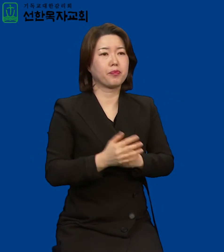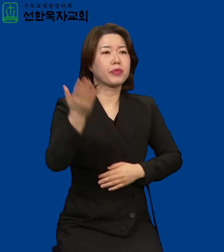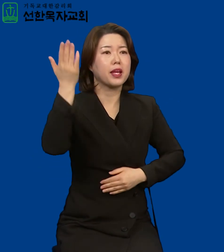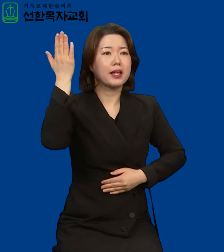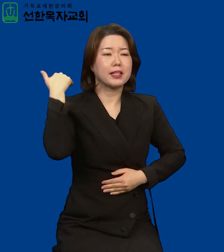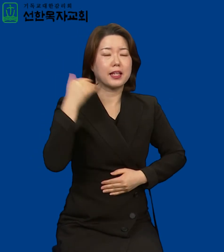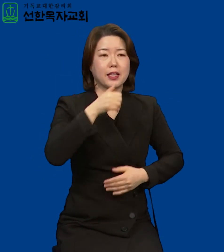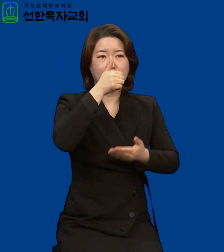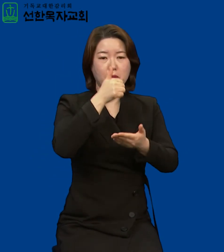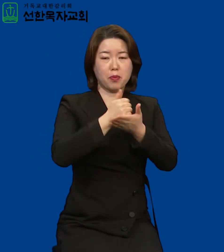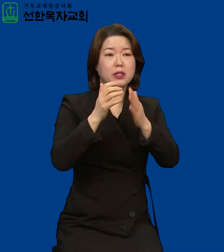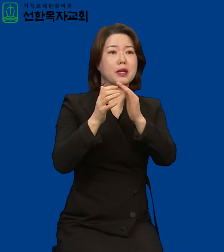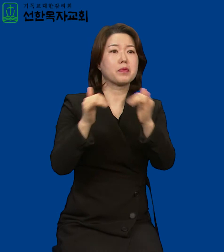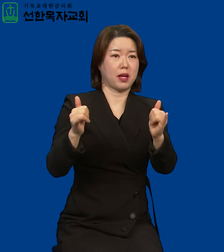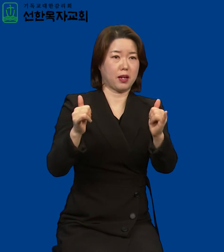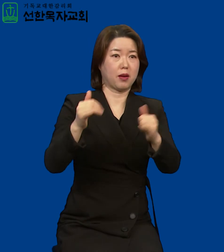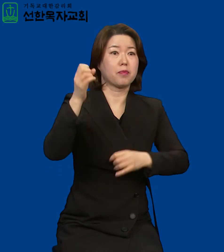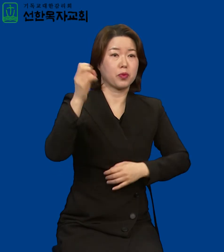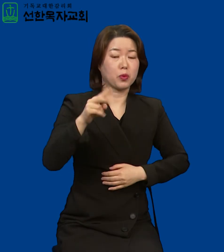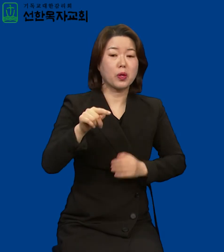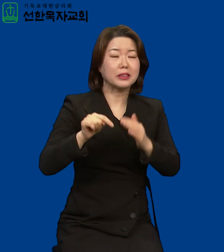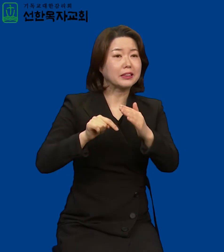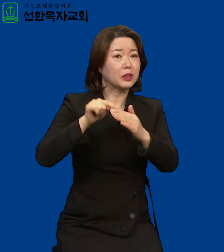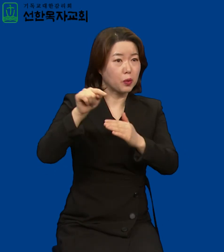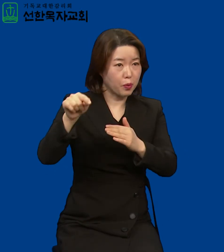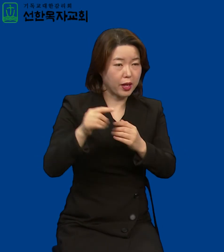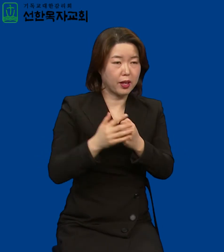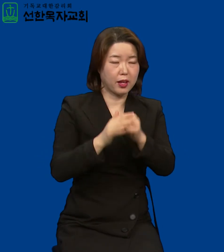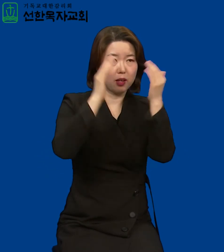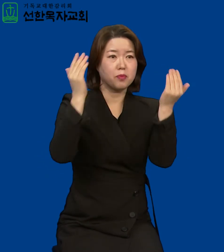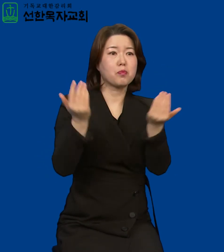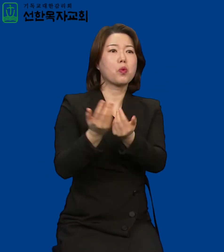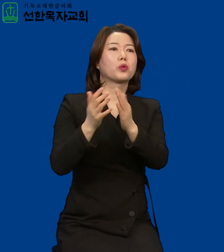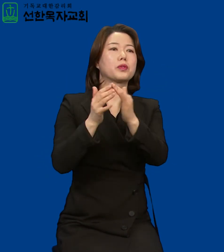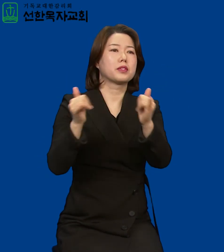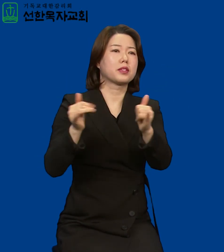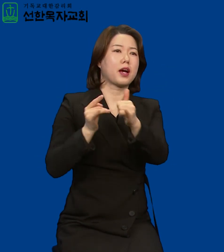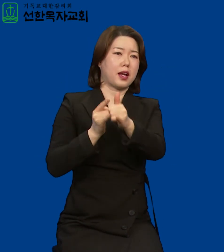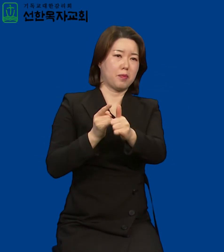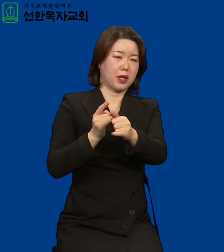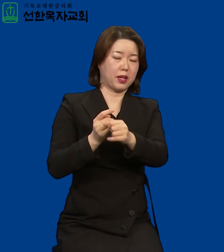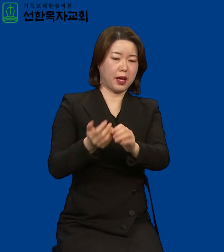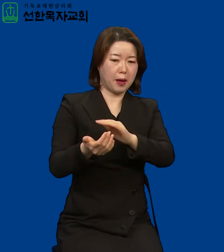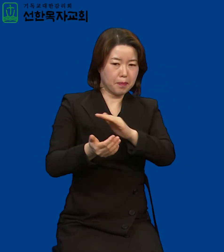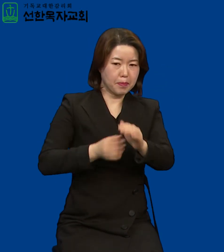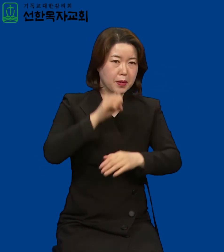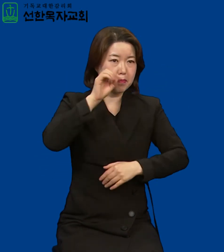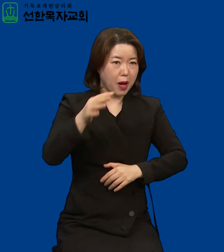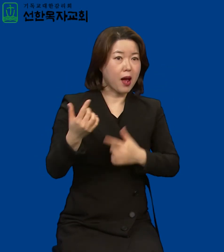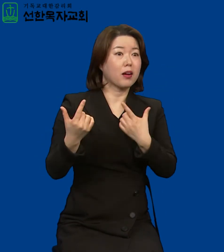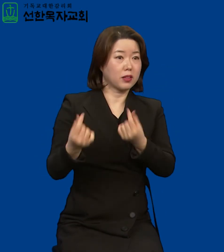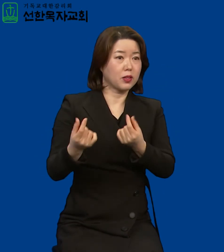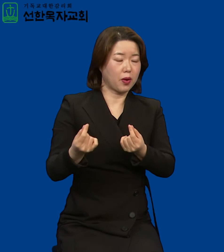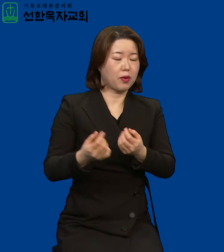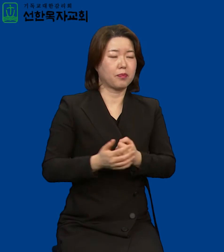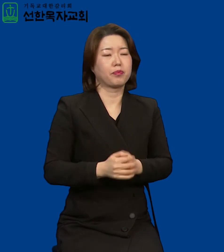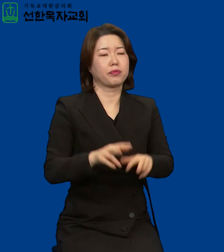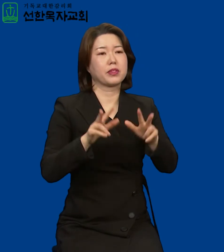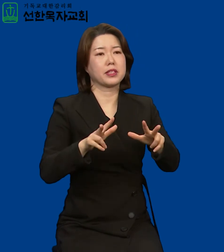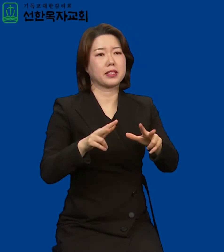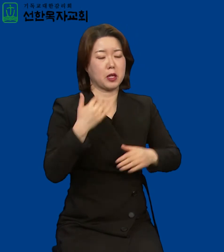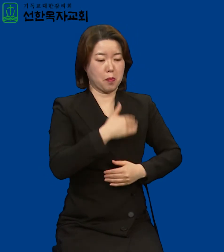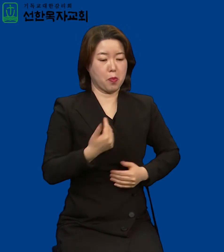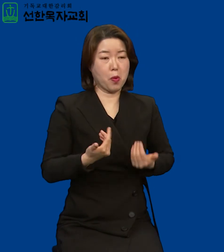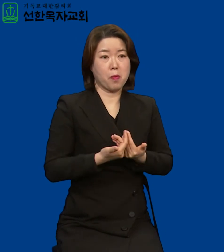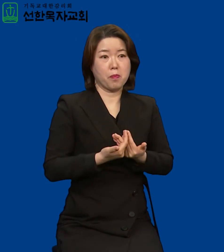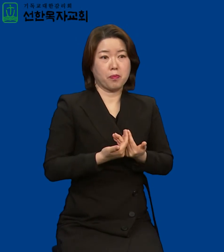전에 범죄한 사람들과 또 그 밖에 모든 사람에게 이미 말한 바와 같이 지금